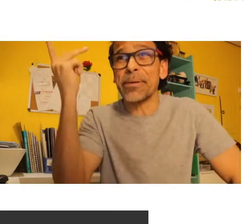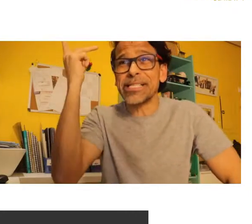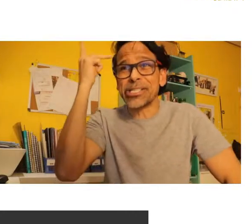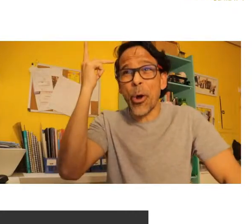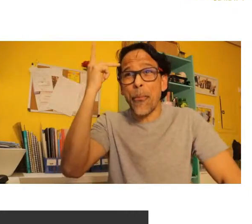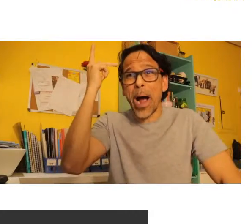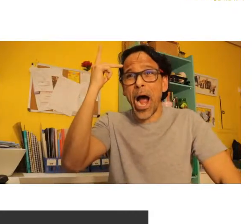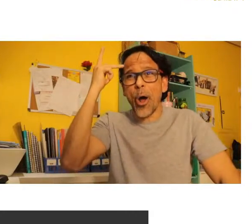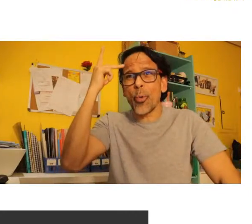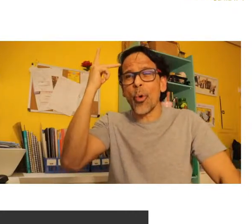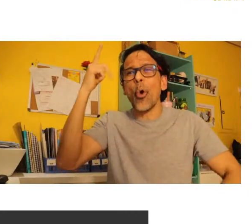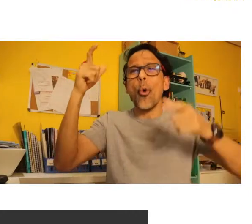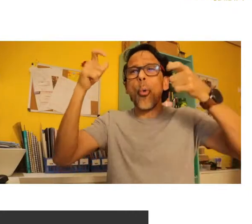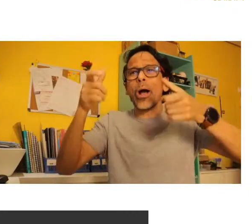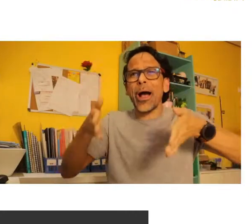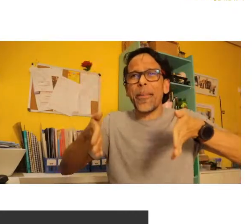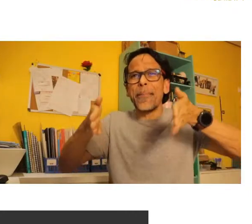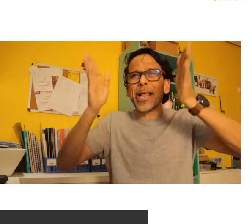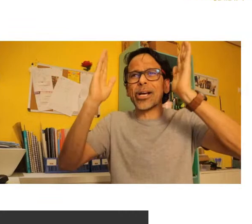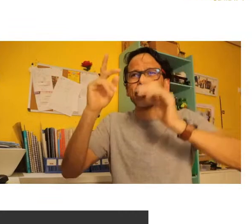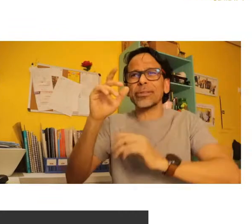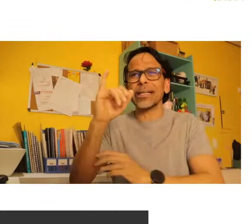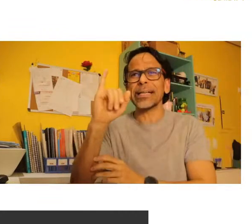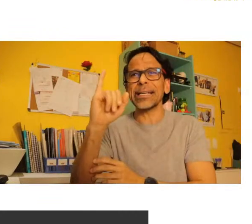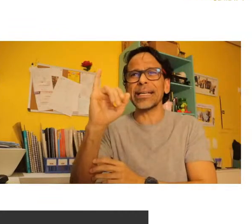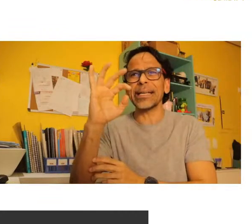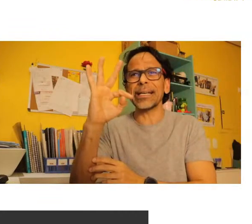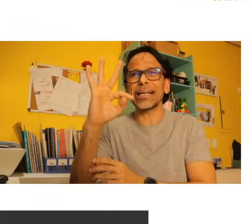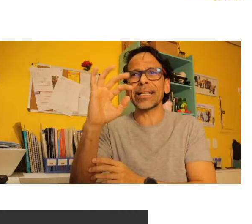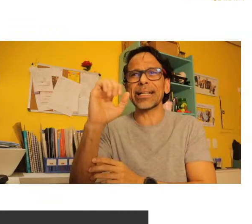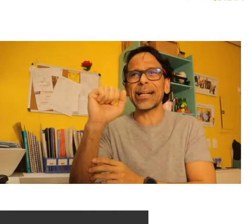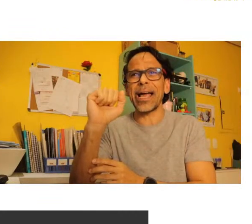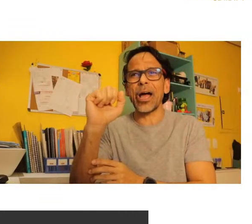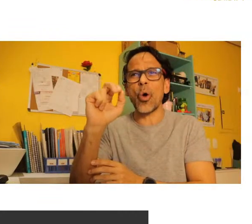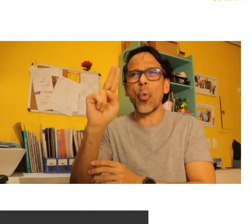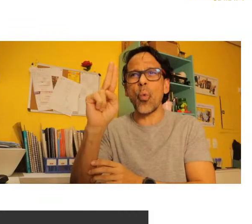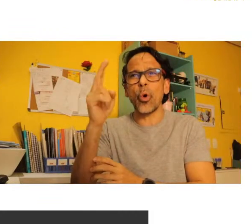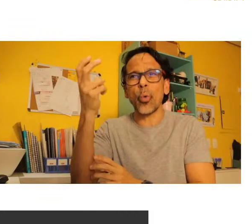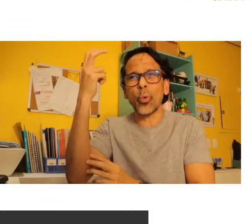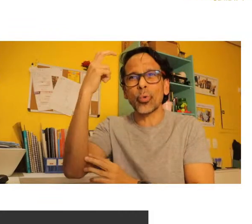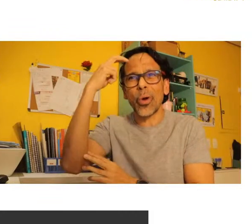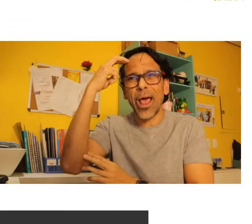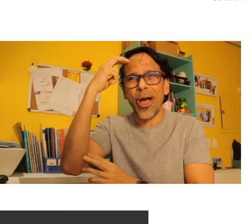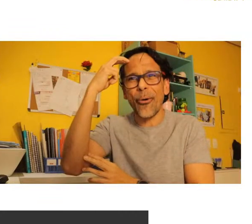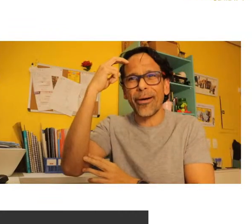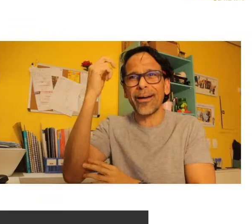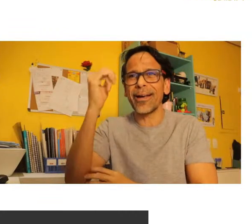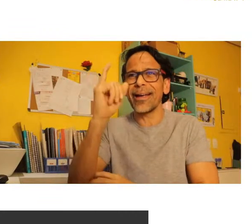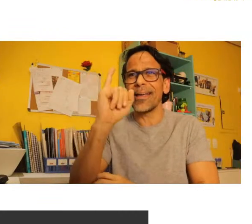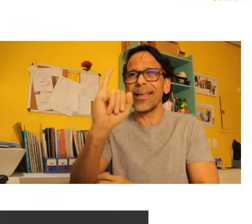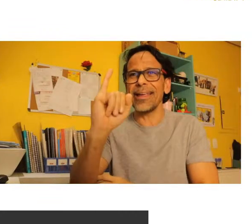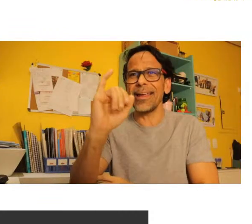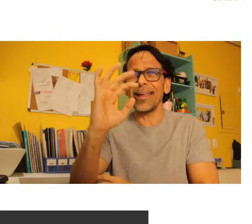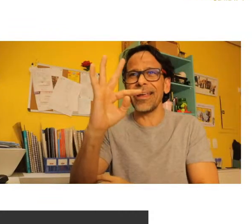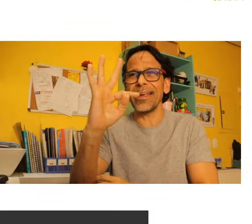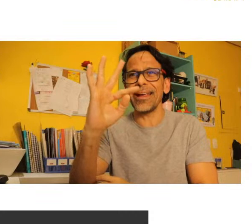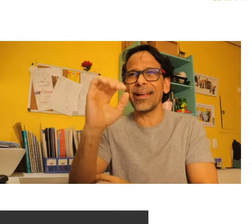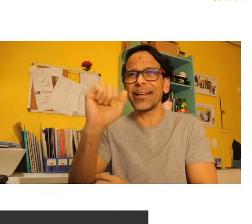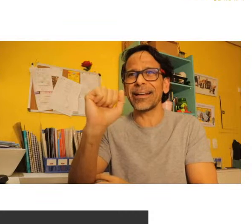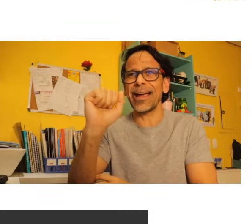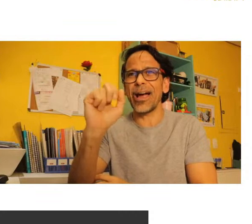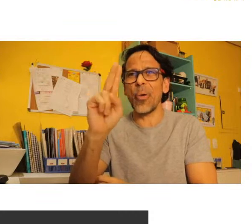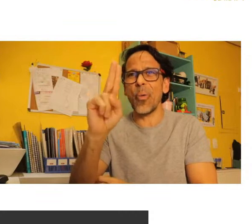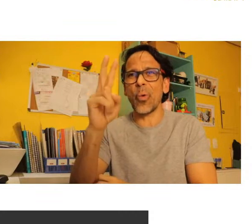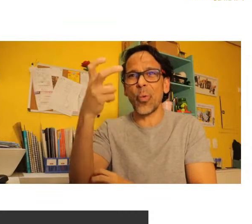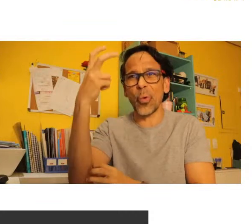pode acertar o universo ouvinte só com meio do império e e por exemplo em